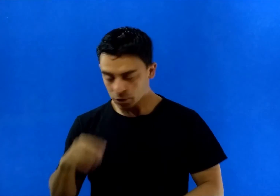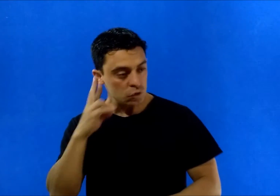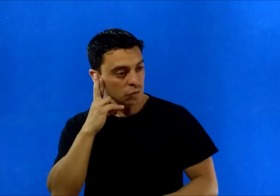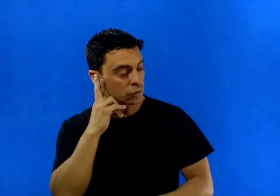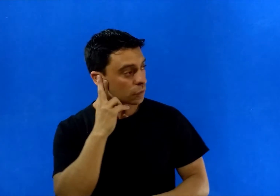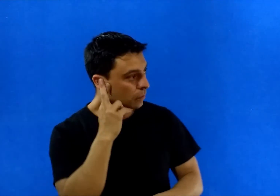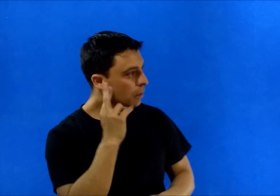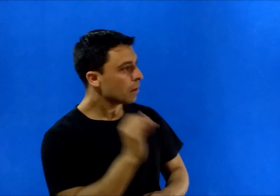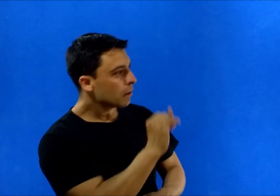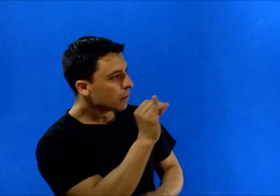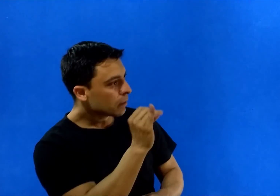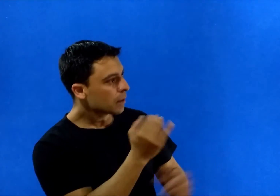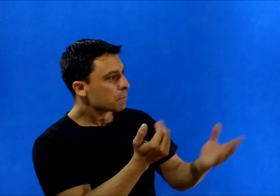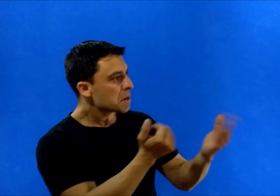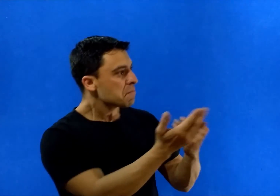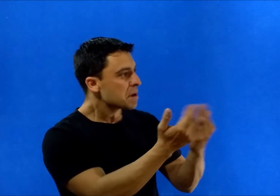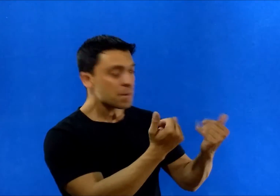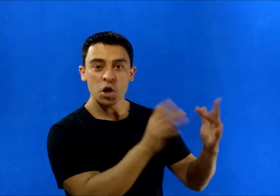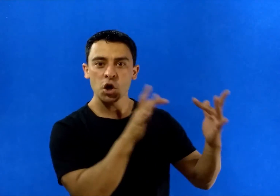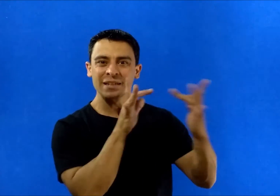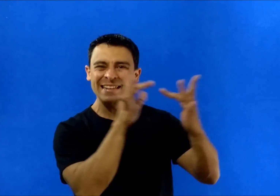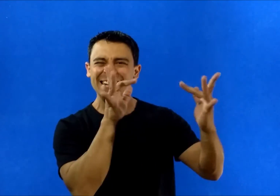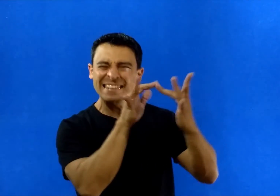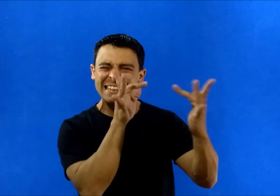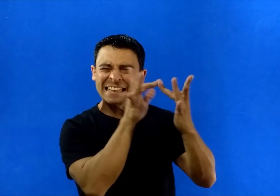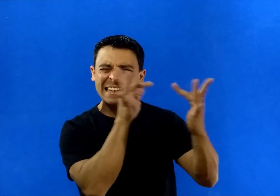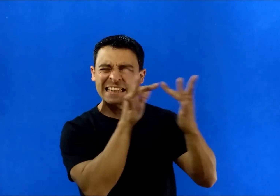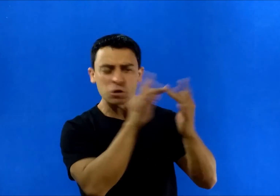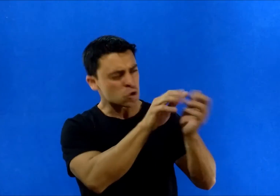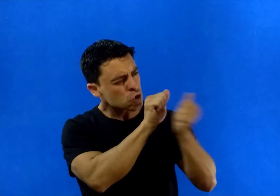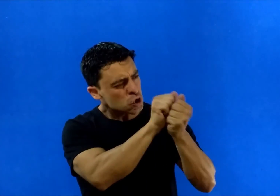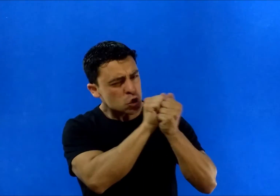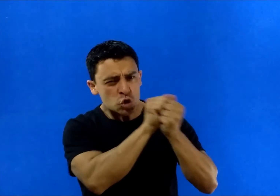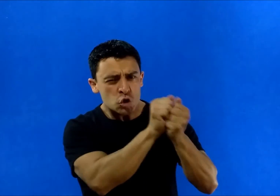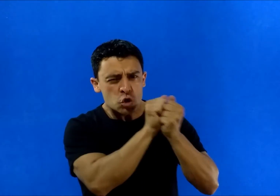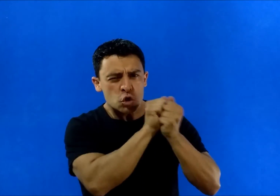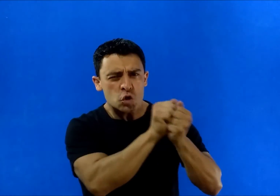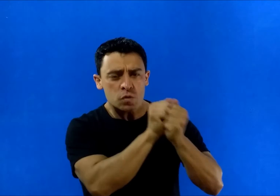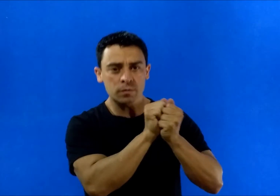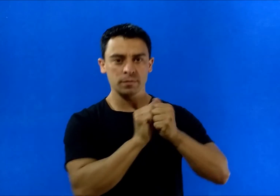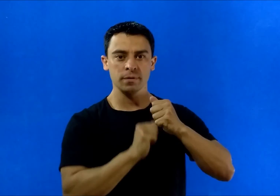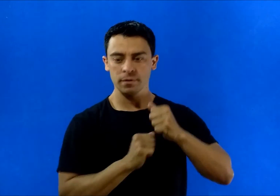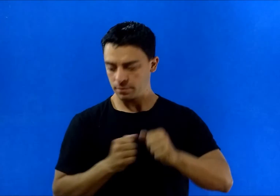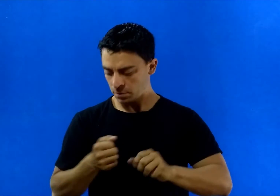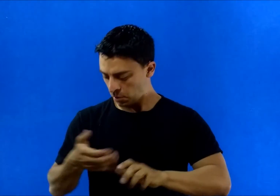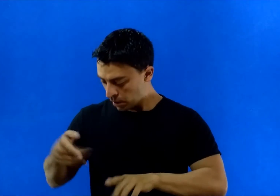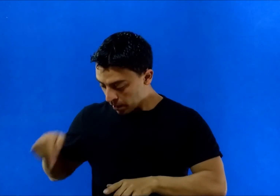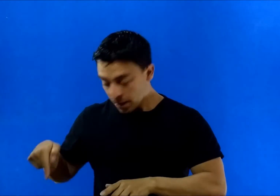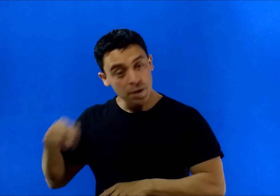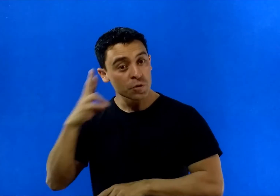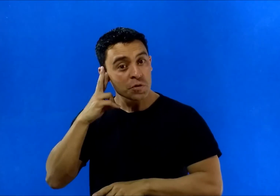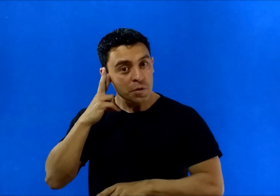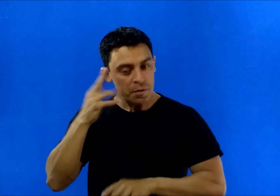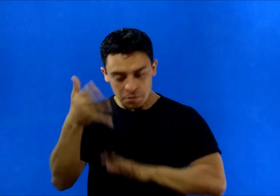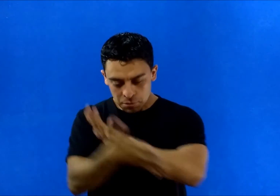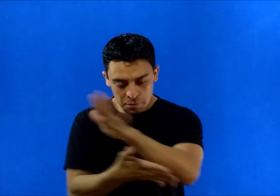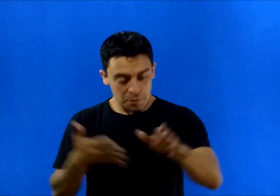sabe a língua de sinais. O surdo vai conversando, vai tendo contato, vai estar junto com aquela pessoa que sabe a língua de sinais.